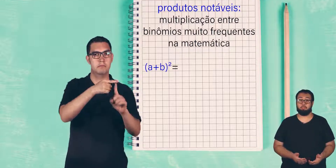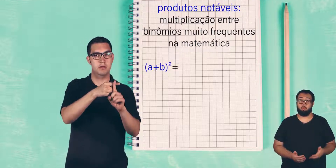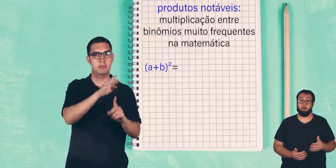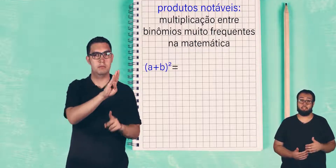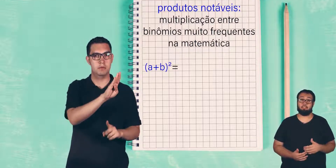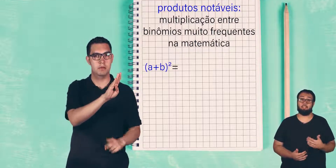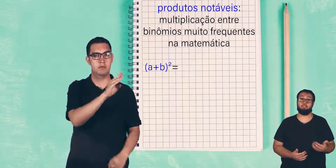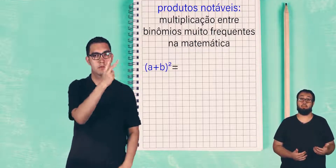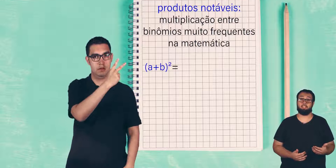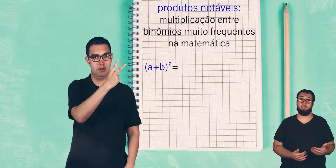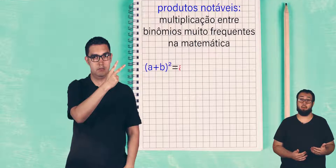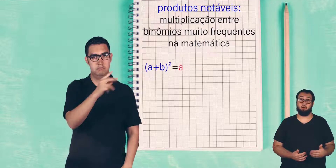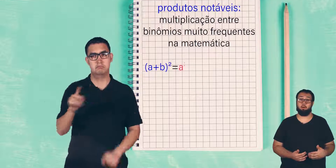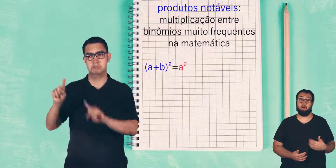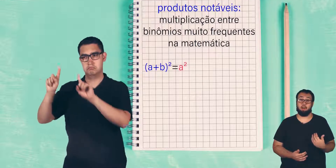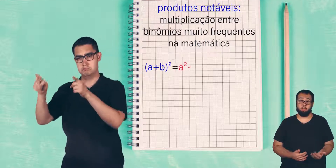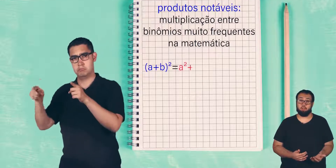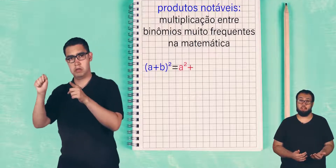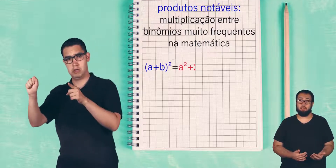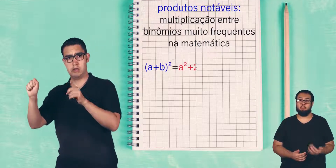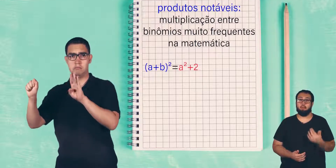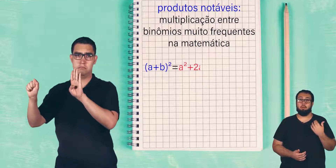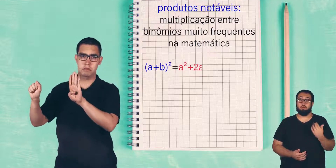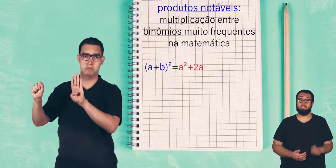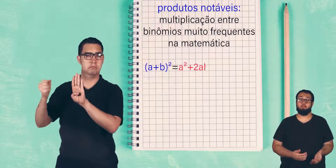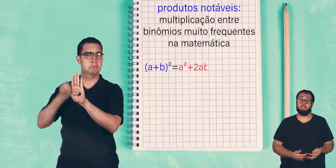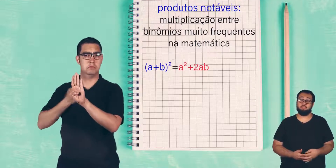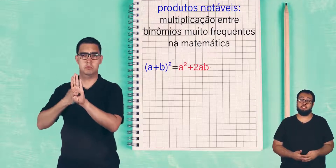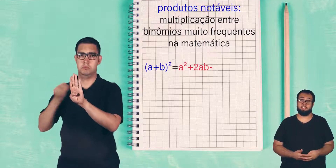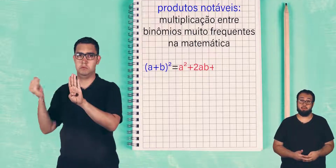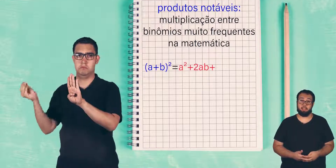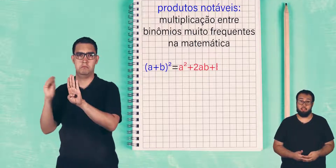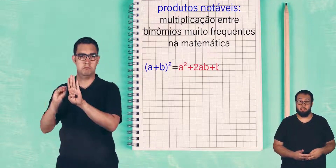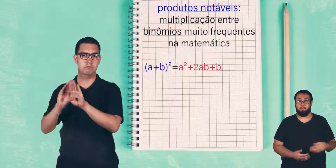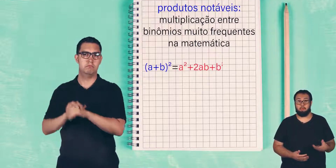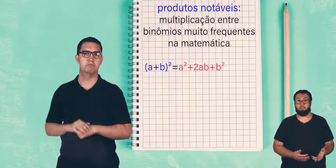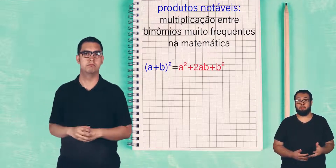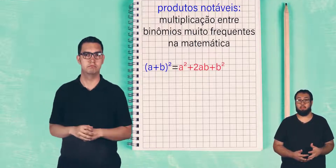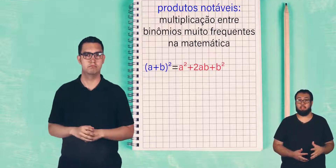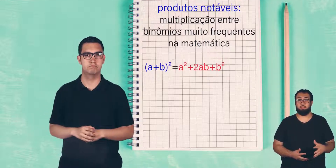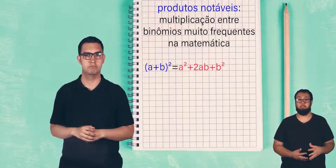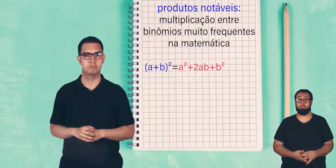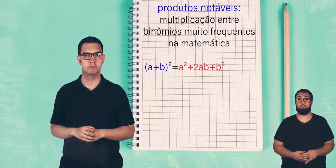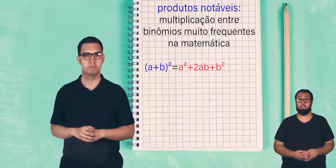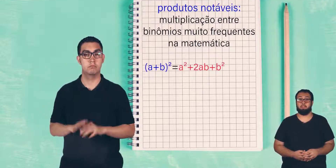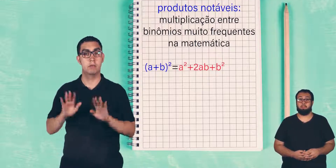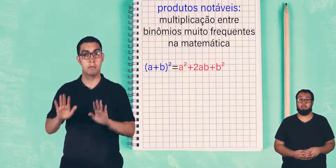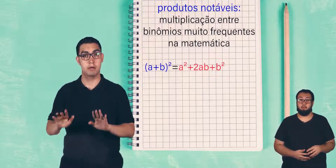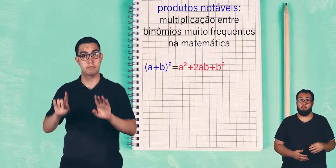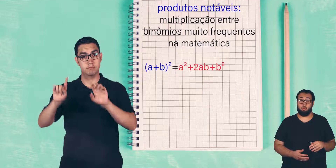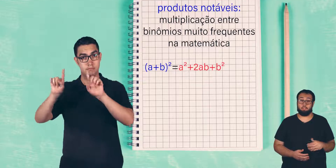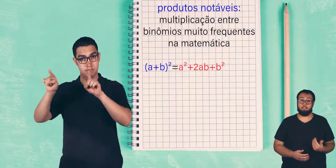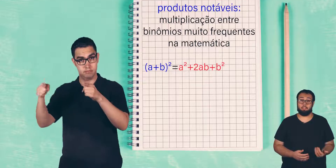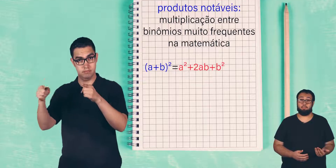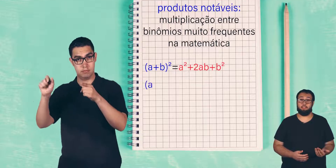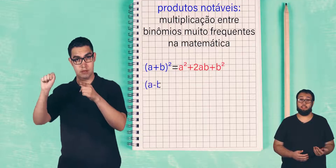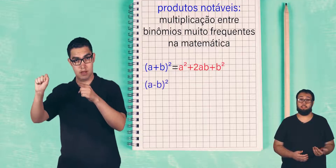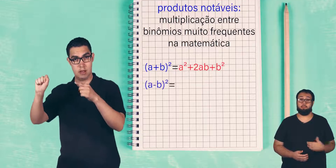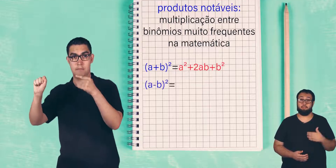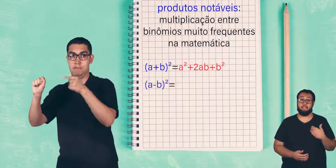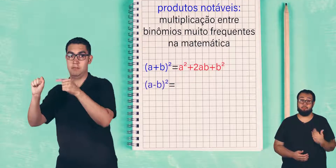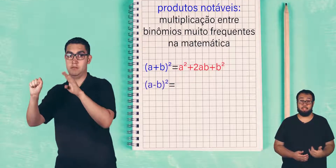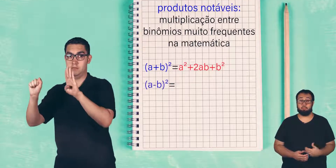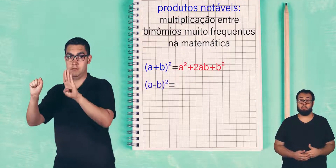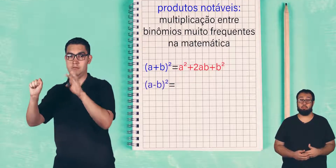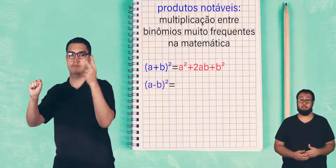os números, o quadrado da soma será igual a ao quadrado mais 2 vezes AB mais B quadrado. O quadrado da